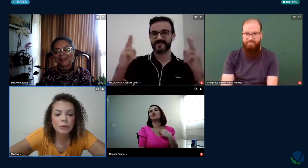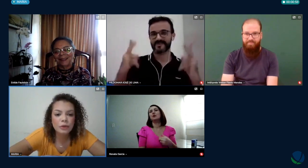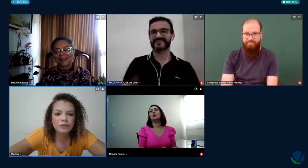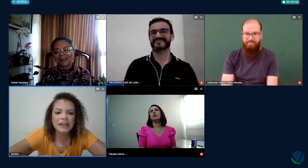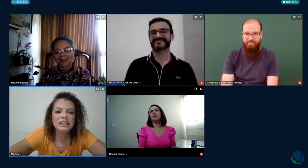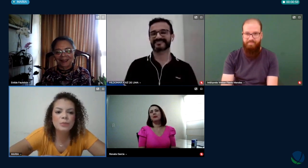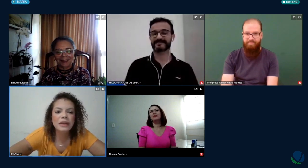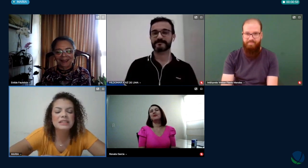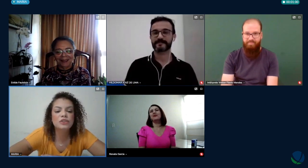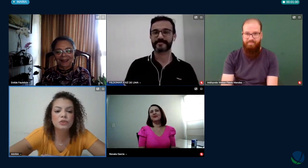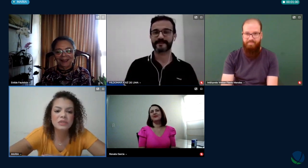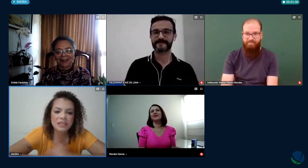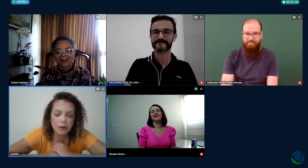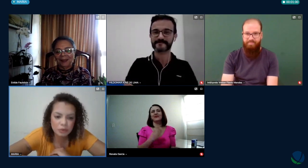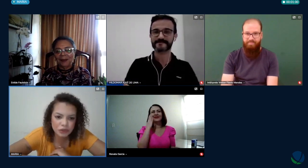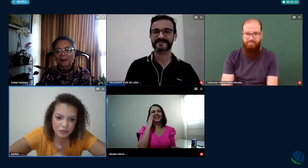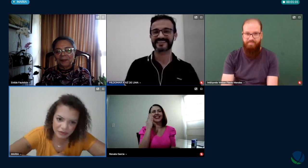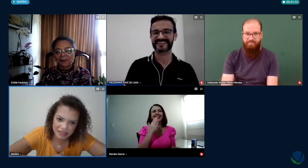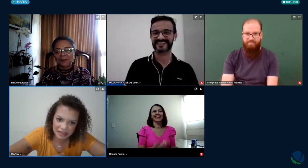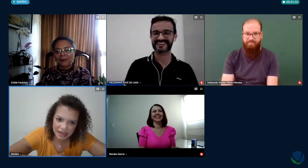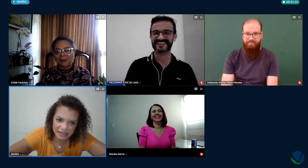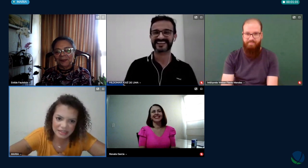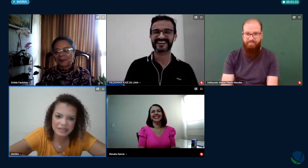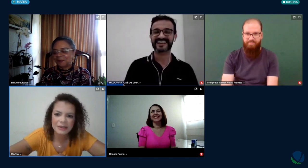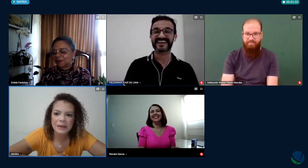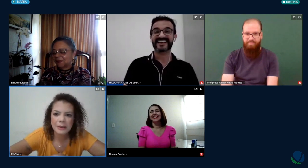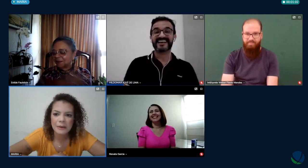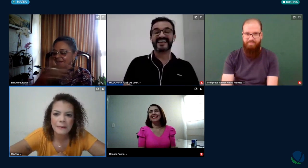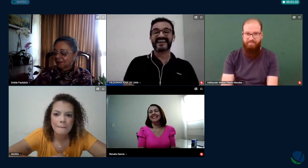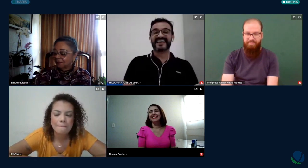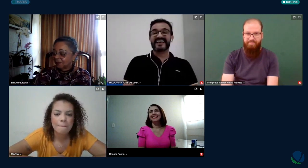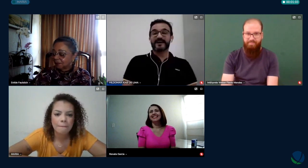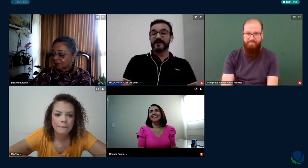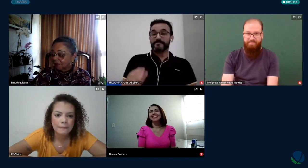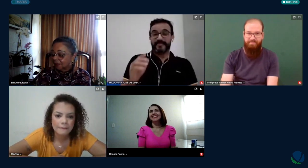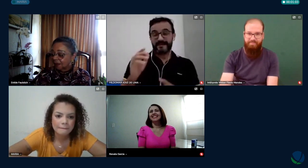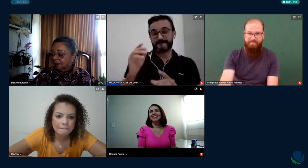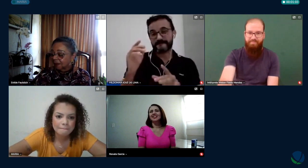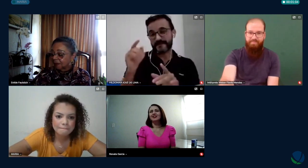Então, eu fico muito feliz por essa junção de universidades.